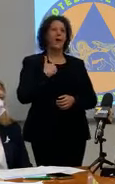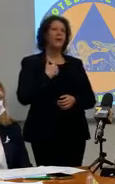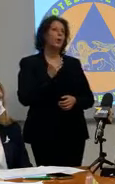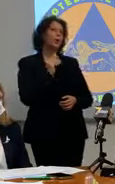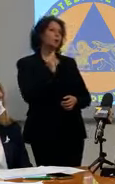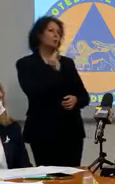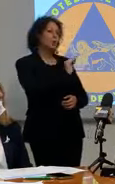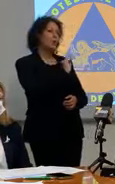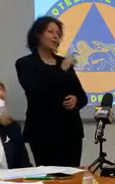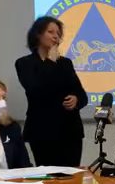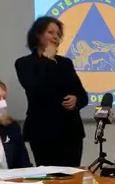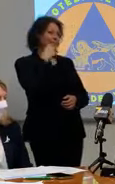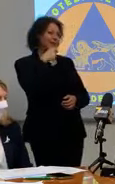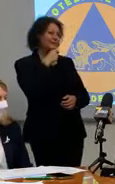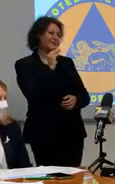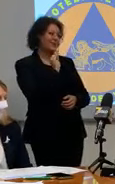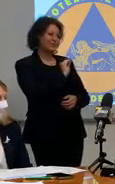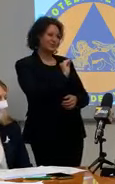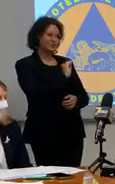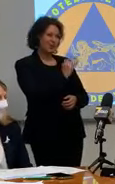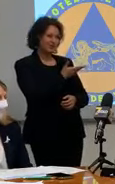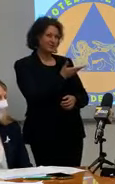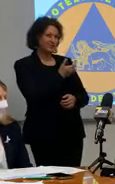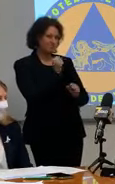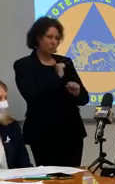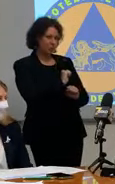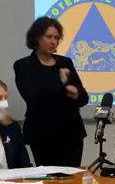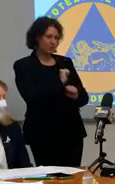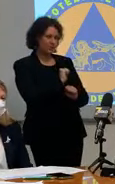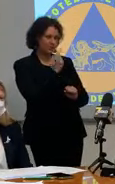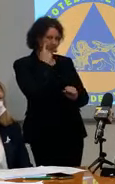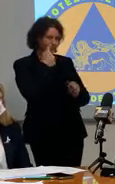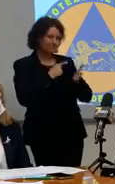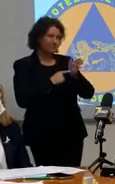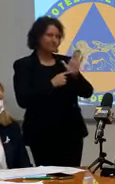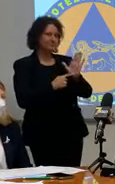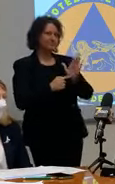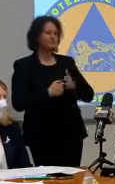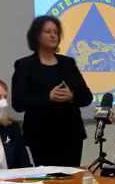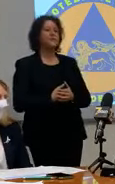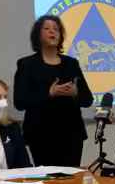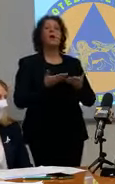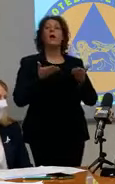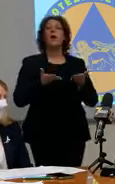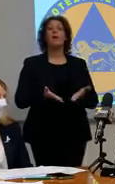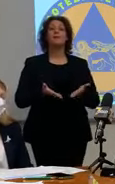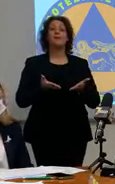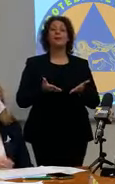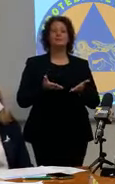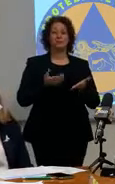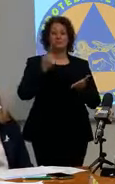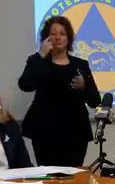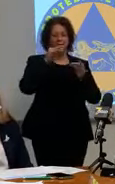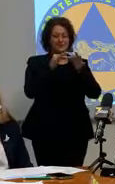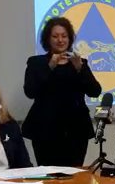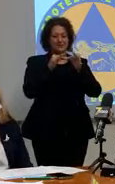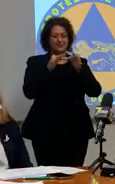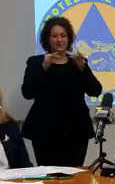di sottoporsi, No, ma visto dire che non che si infila più lo stemma. no, ma volevo fare, non si deve più